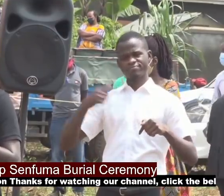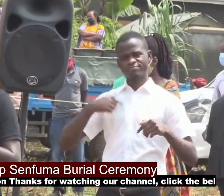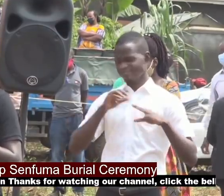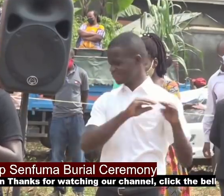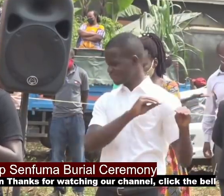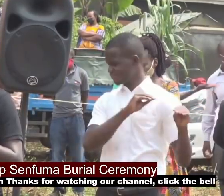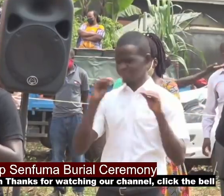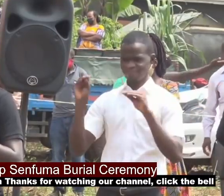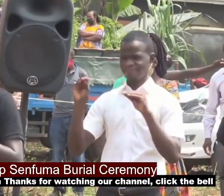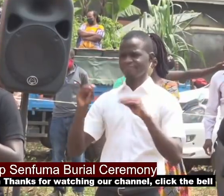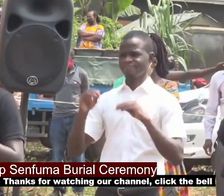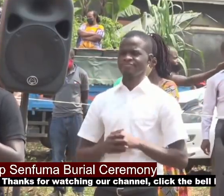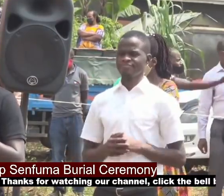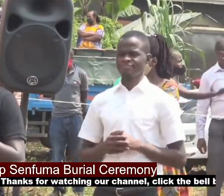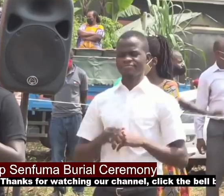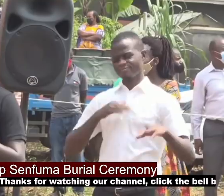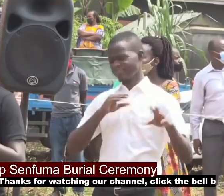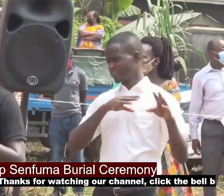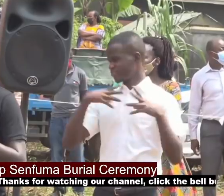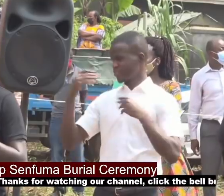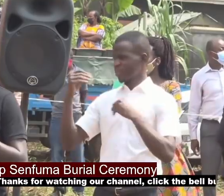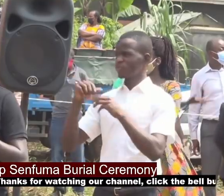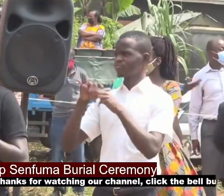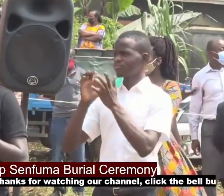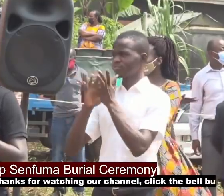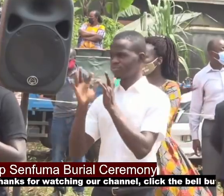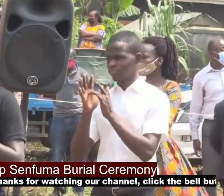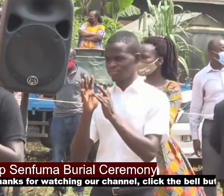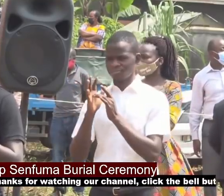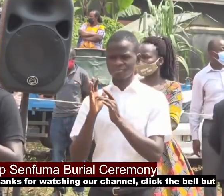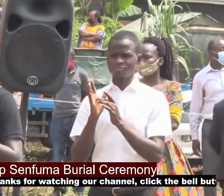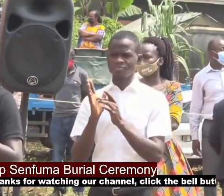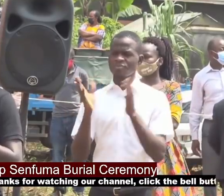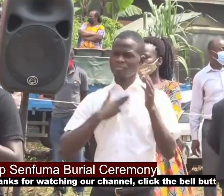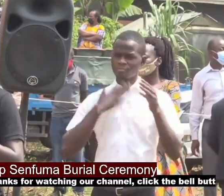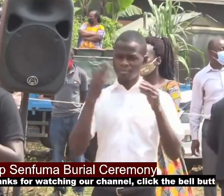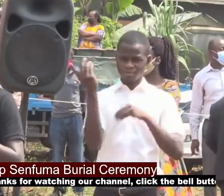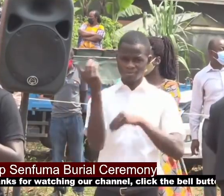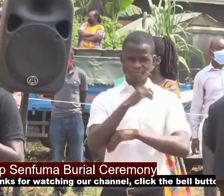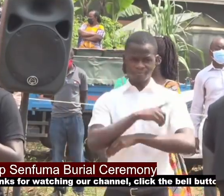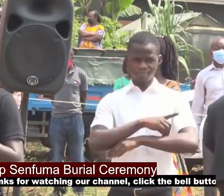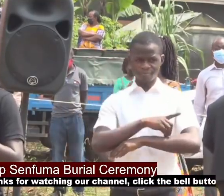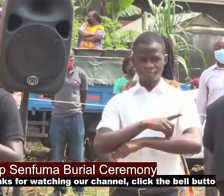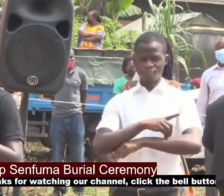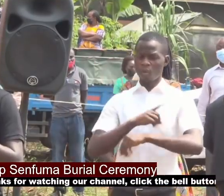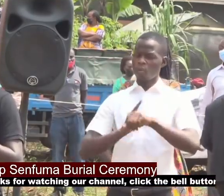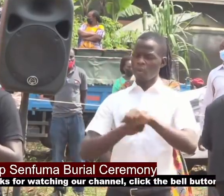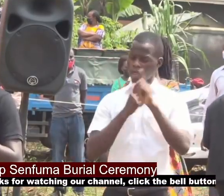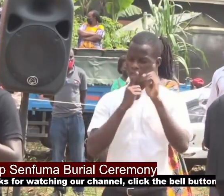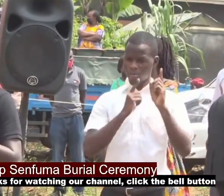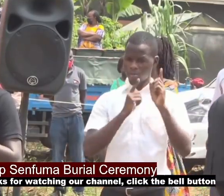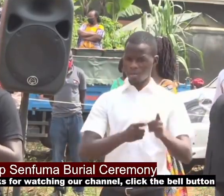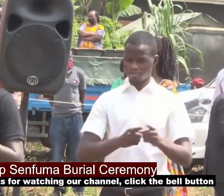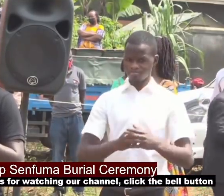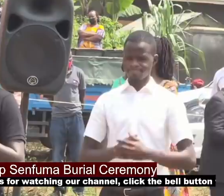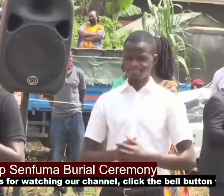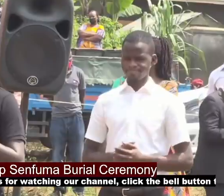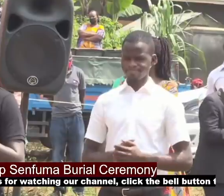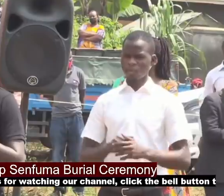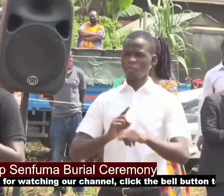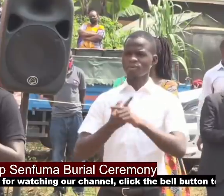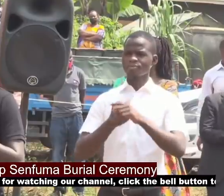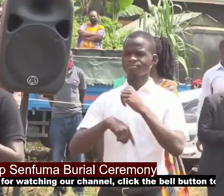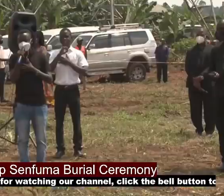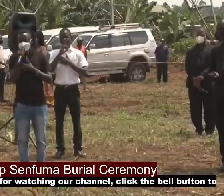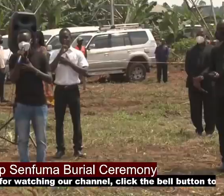nsenguse. Nze nsenguse. Ngenze eri Yesu. Ngenze eri Yesu. Tolunaku lwange. Tolunaku lwange. Bwe lulituuka. Bwe lulituuka. Nga